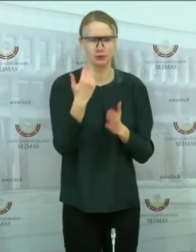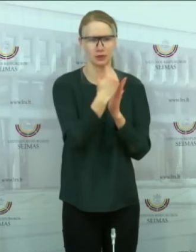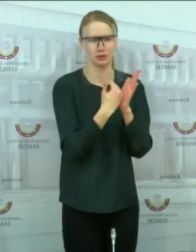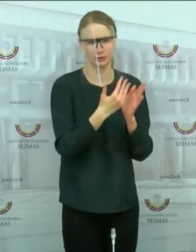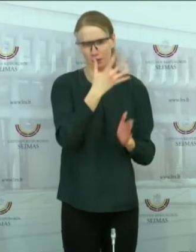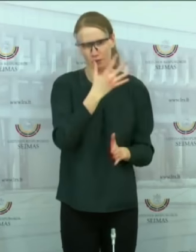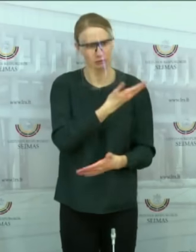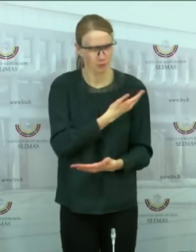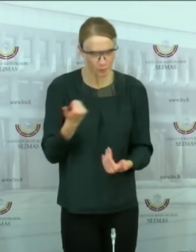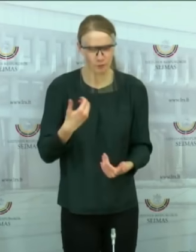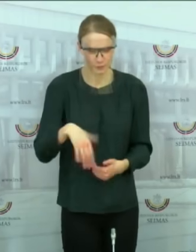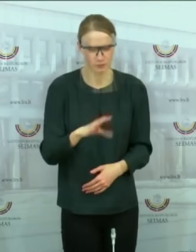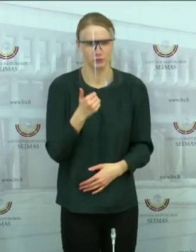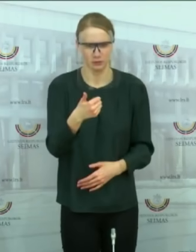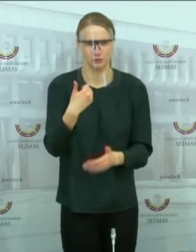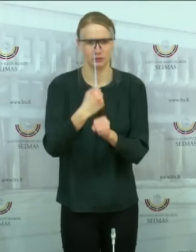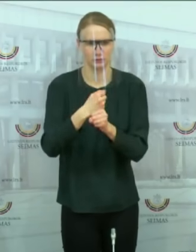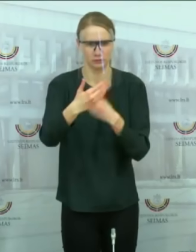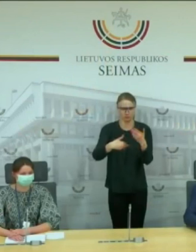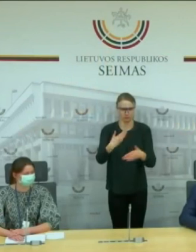kažkokie esminiai, dėl ko įstaiga negalėtų veikti.